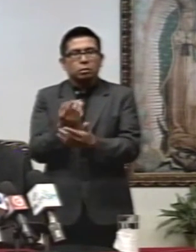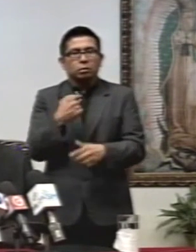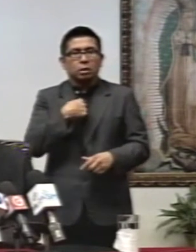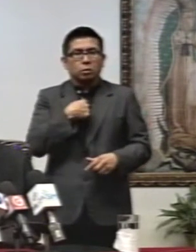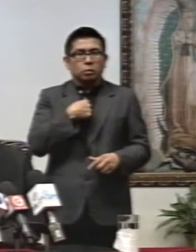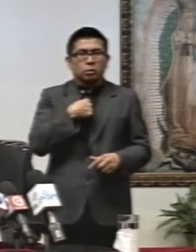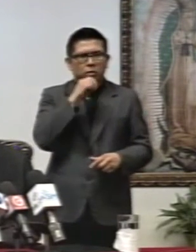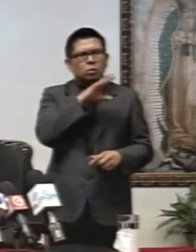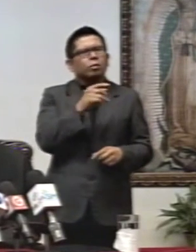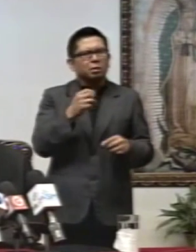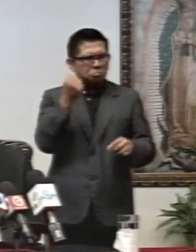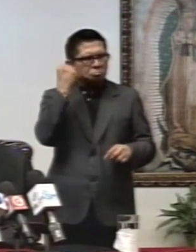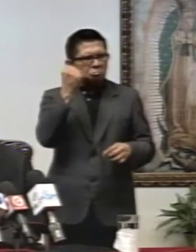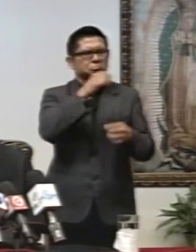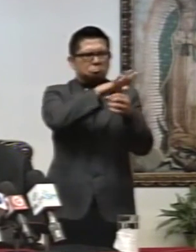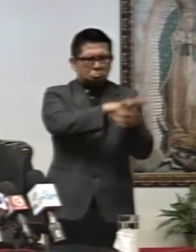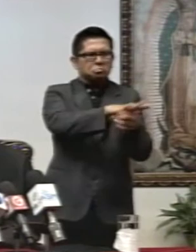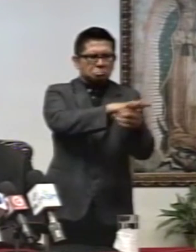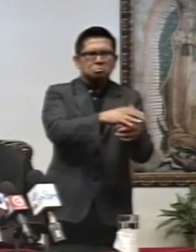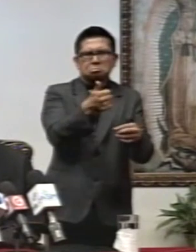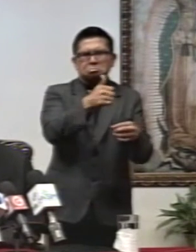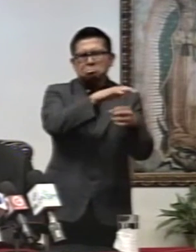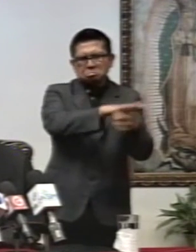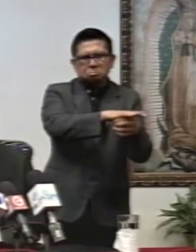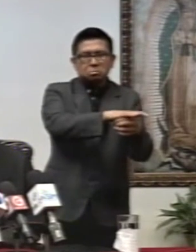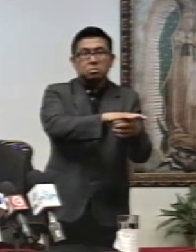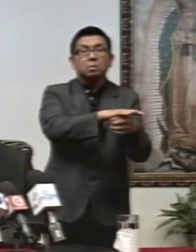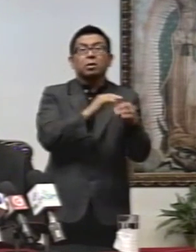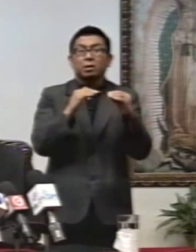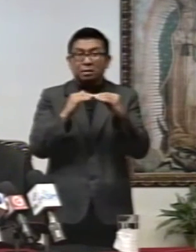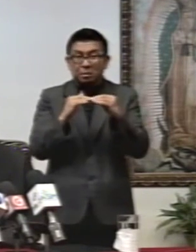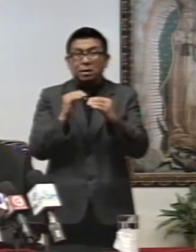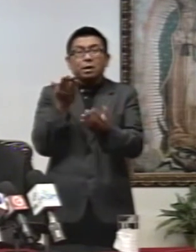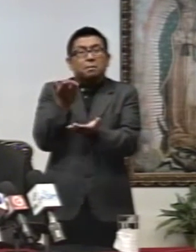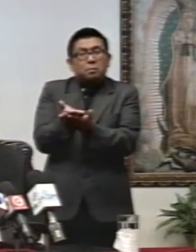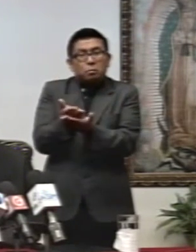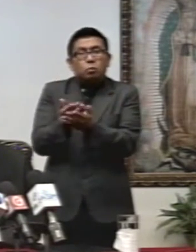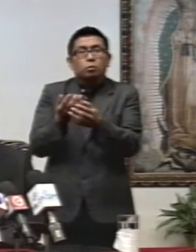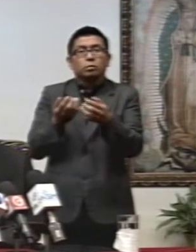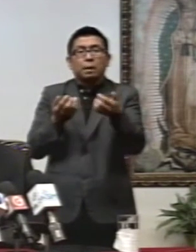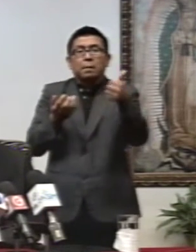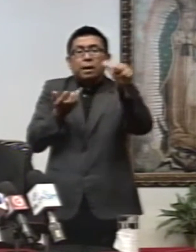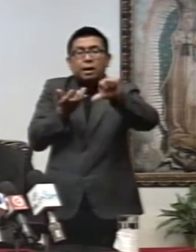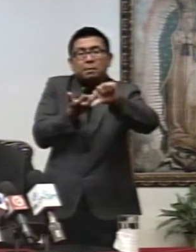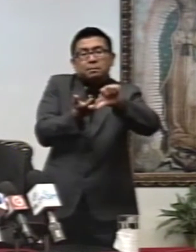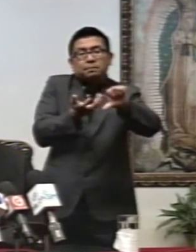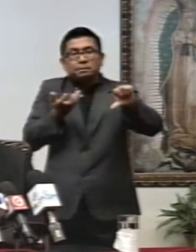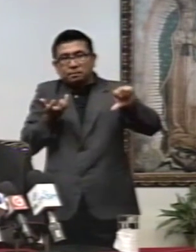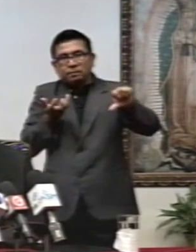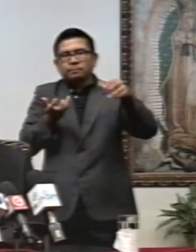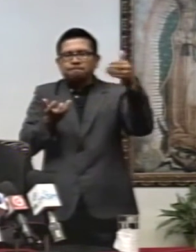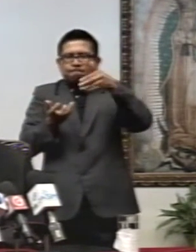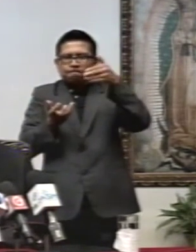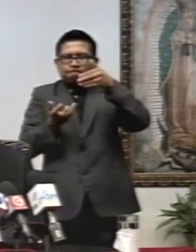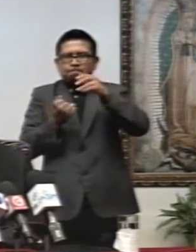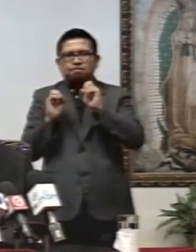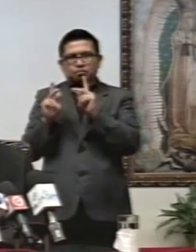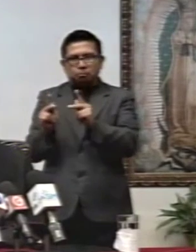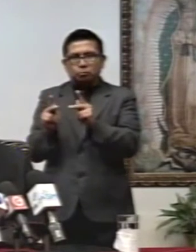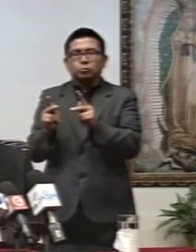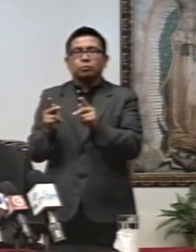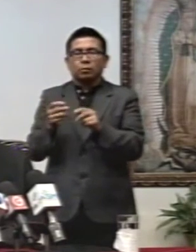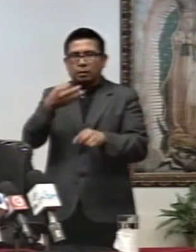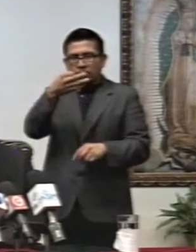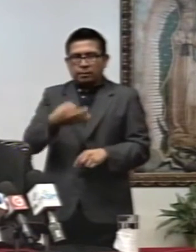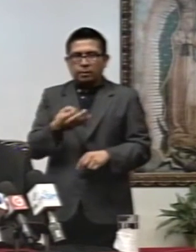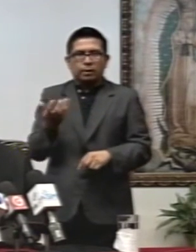que no sea necesaria, pero es necesario lo otro también, para que la vida se valore, se dignifiquen